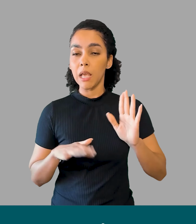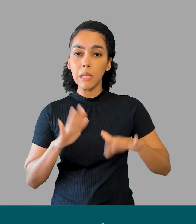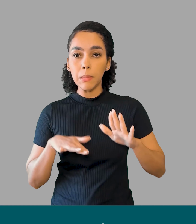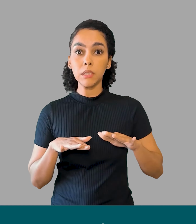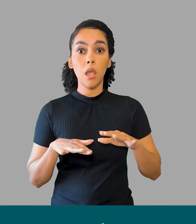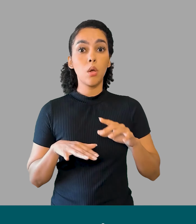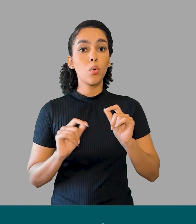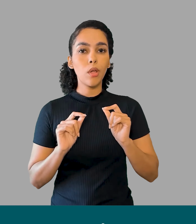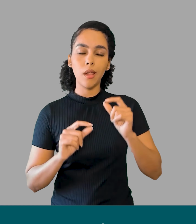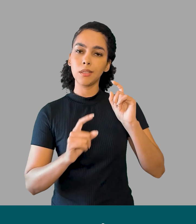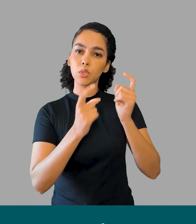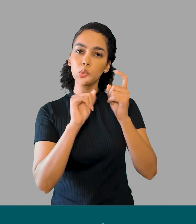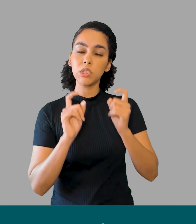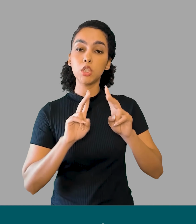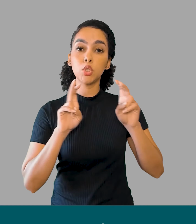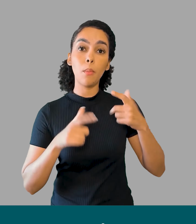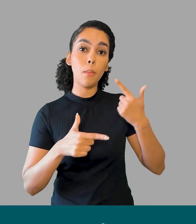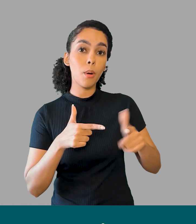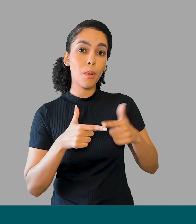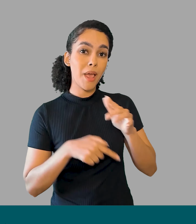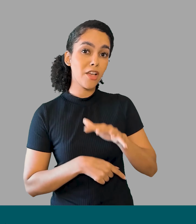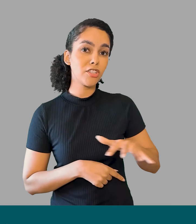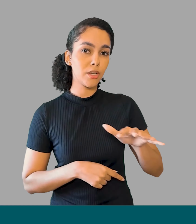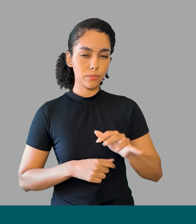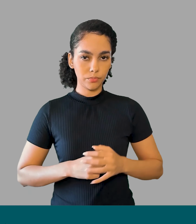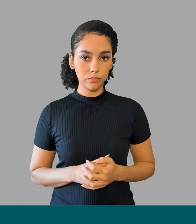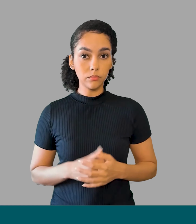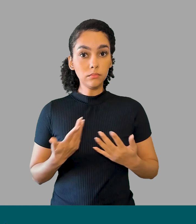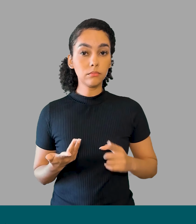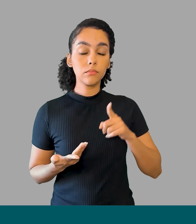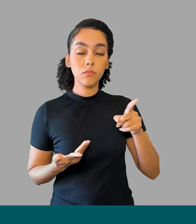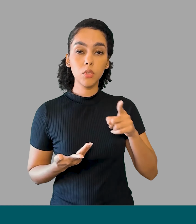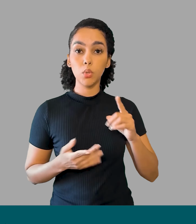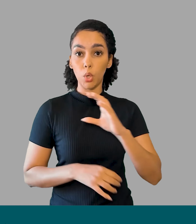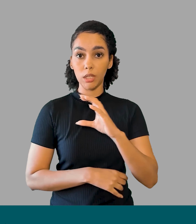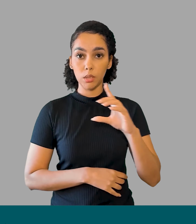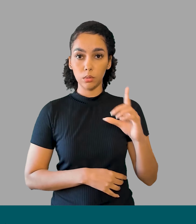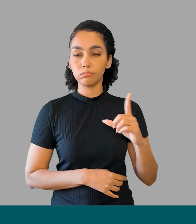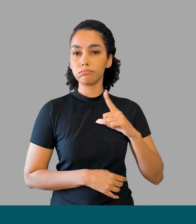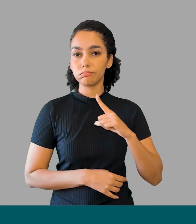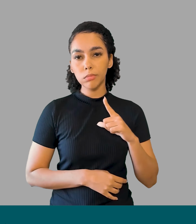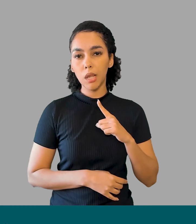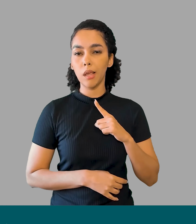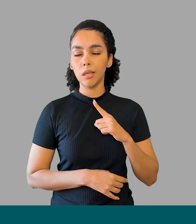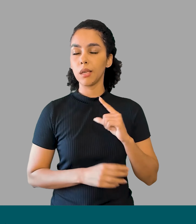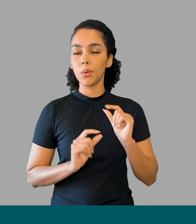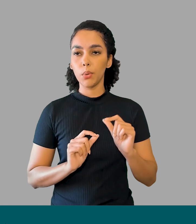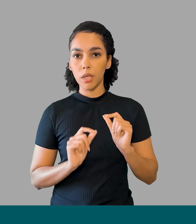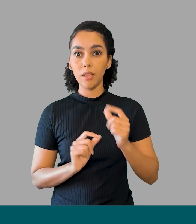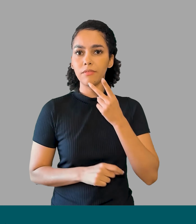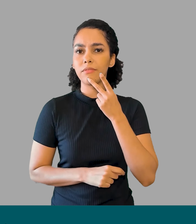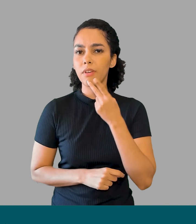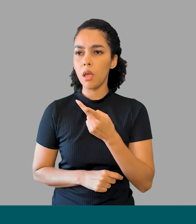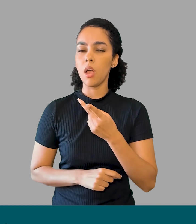discutir os problemas da região. Daí esse coordenador vai trazer para o Conselho